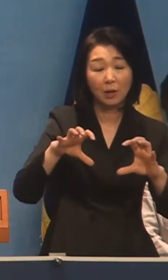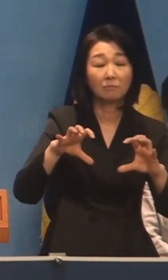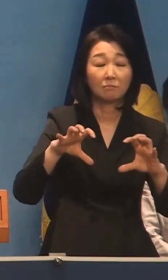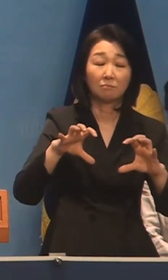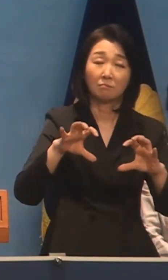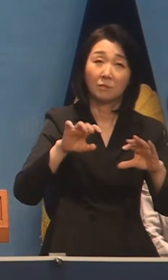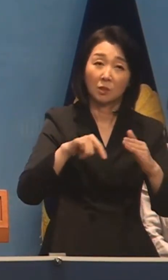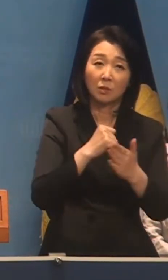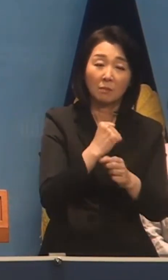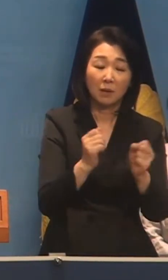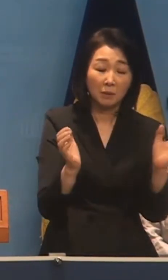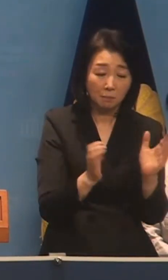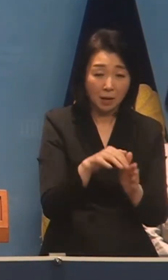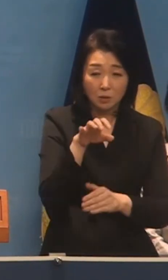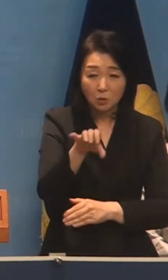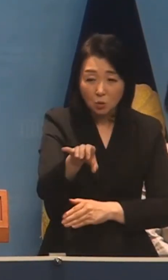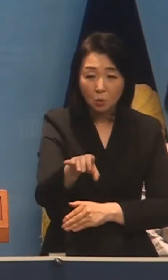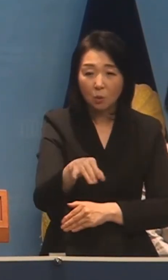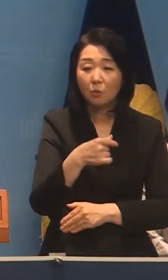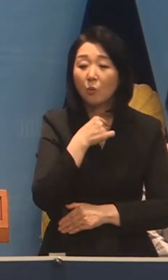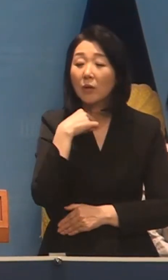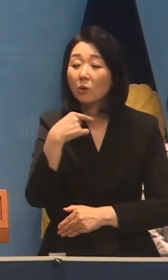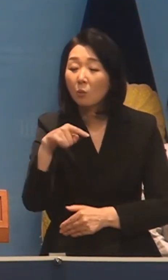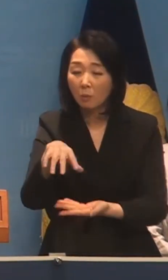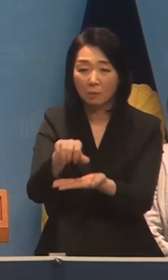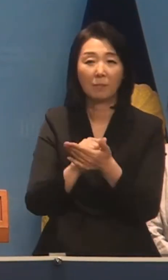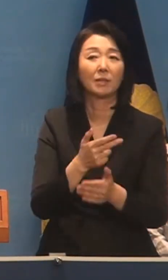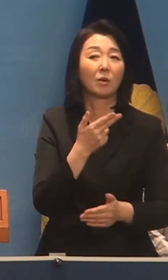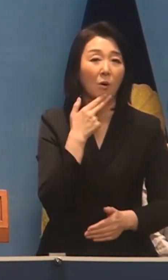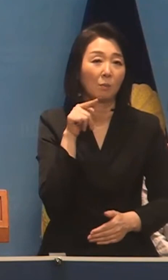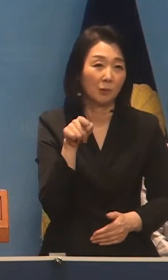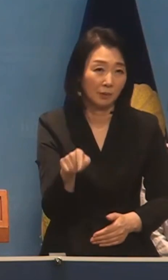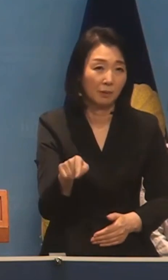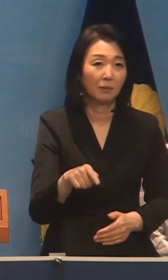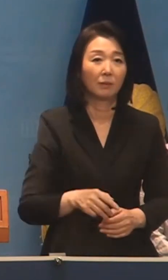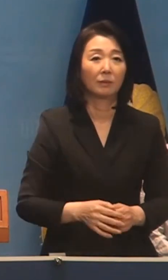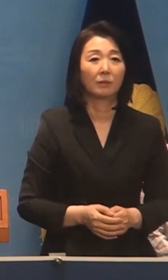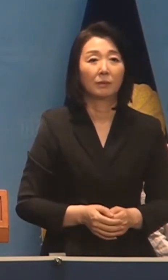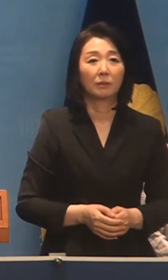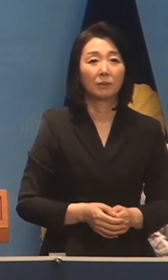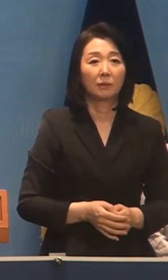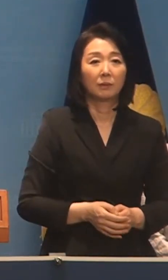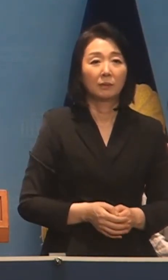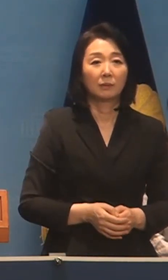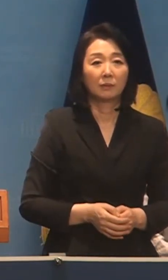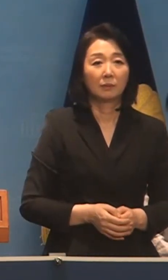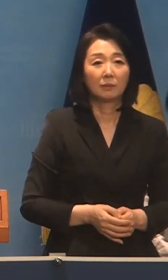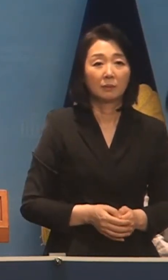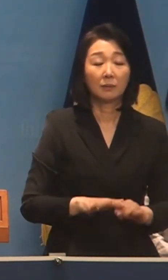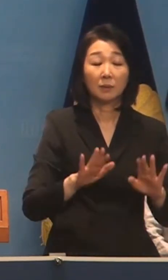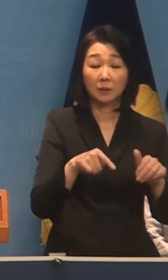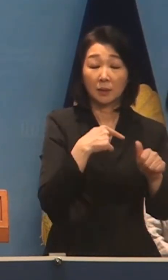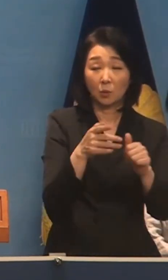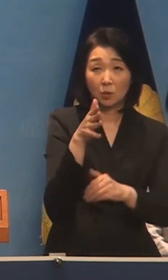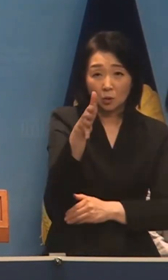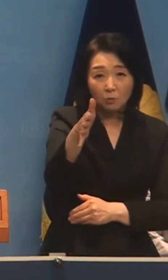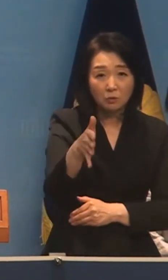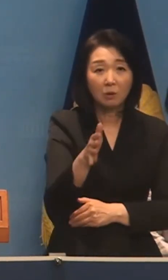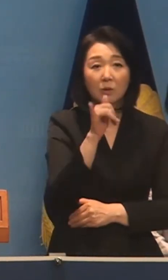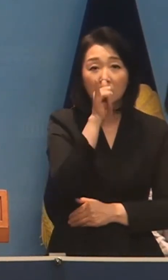과정에 학장의 목소리가 제대로 반영되지 못한 것이 사실 현실입니다. 이제